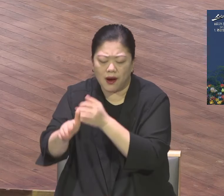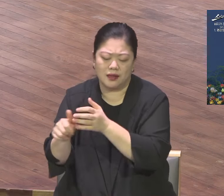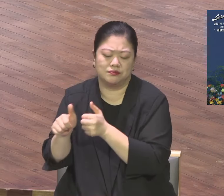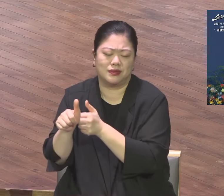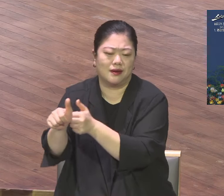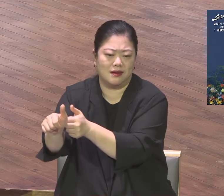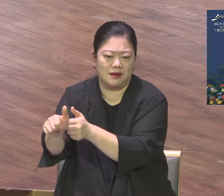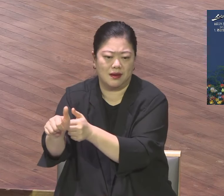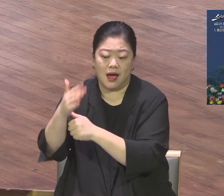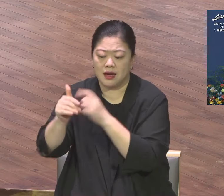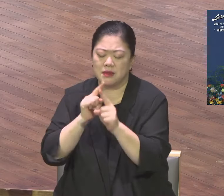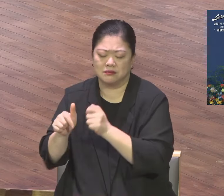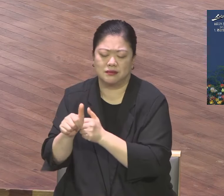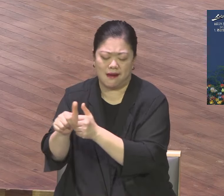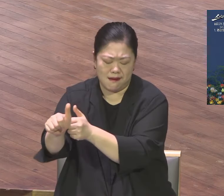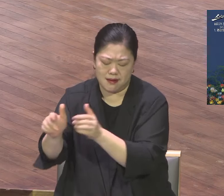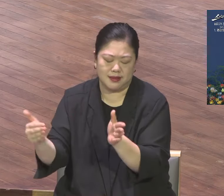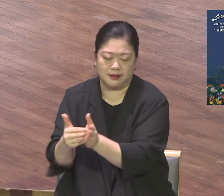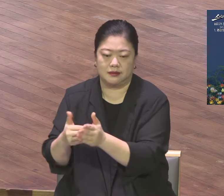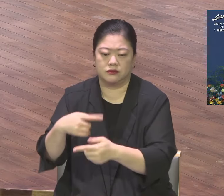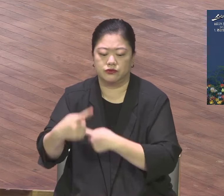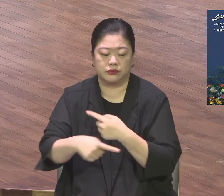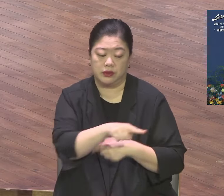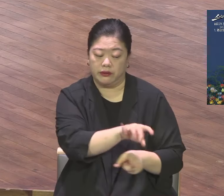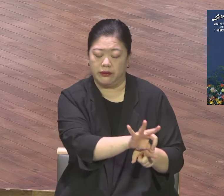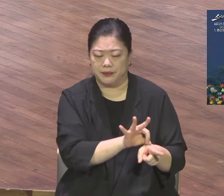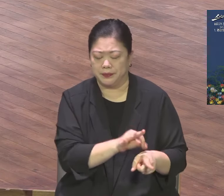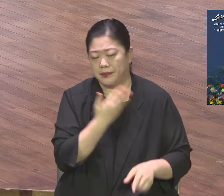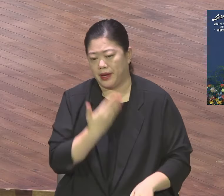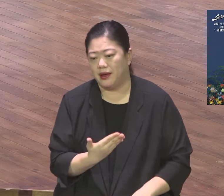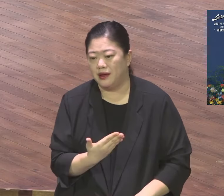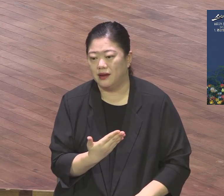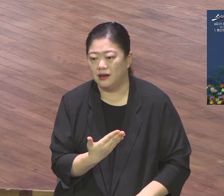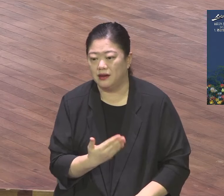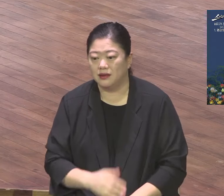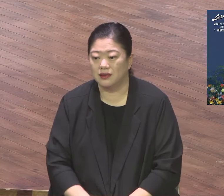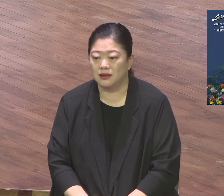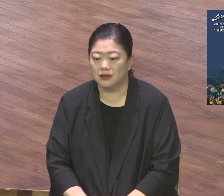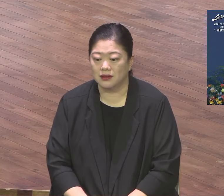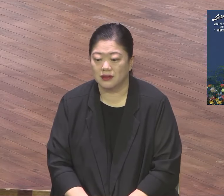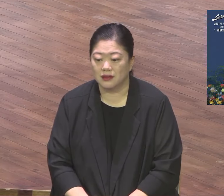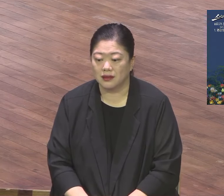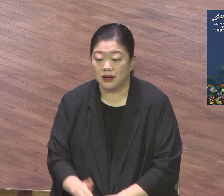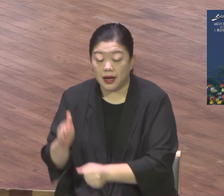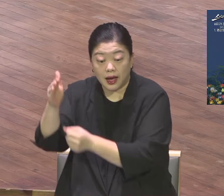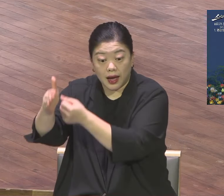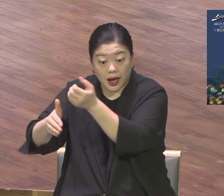그거 아셔야 돼요. 아무나 응답 받는 게 아니에요. 아무나 쓰임 받는 게 아니에요.